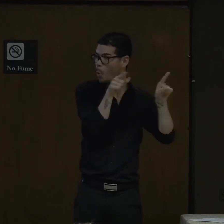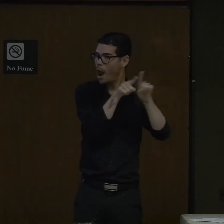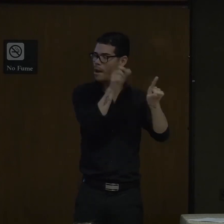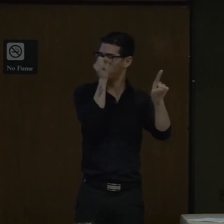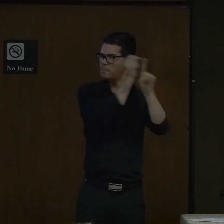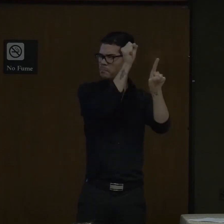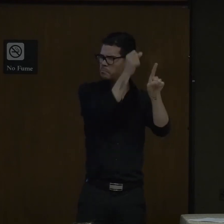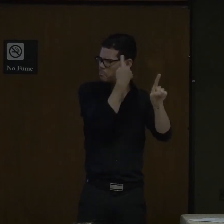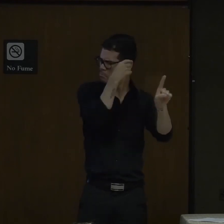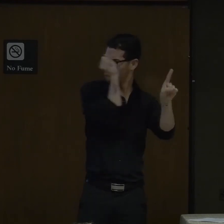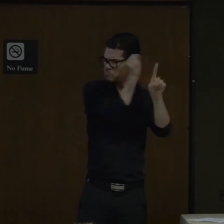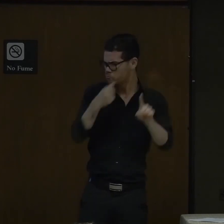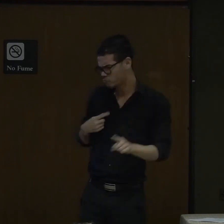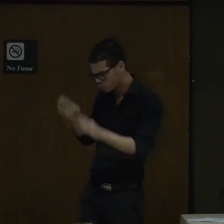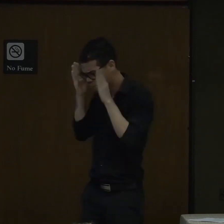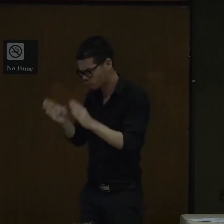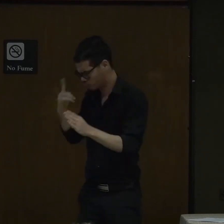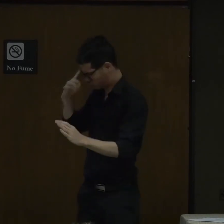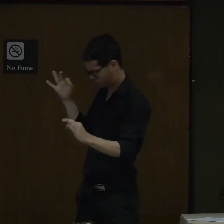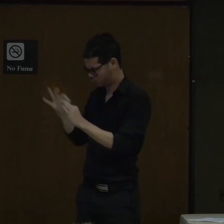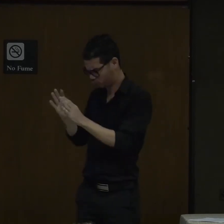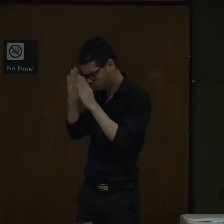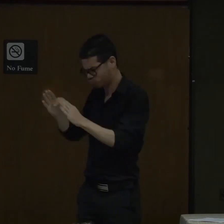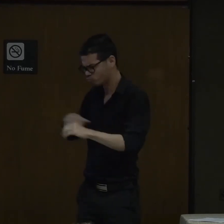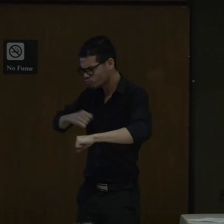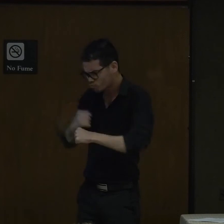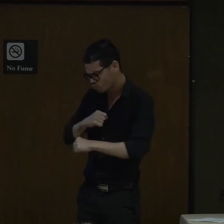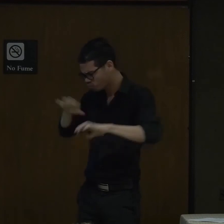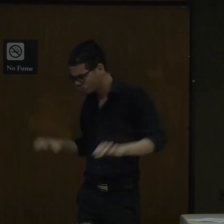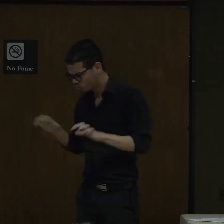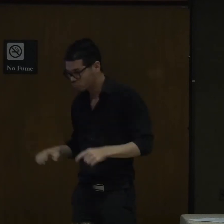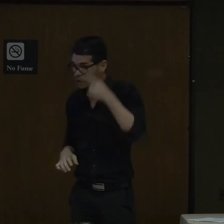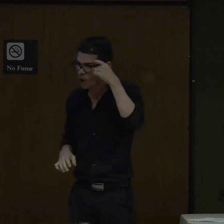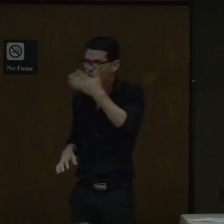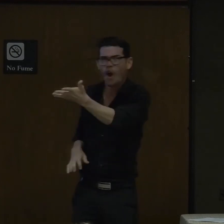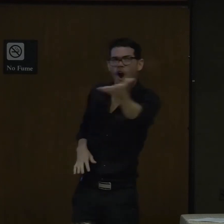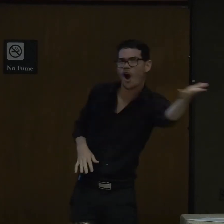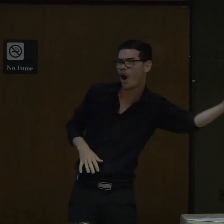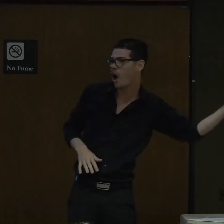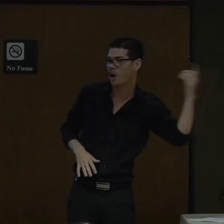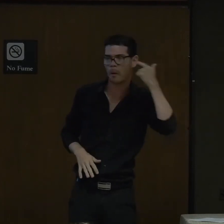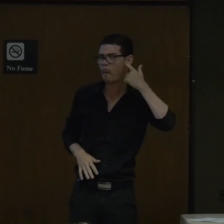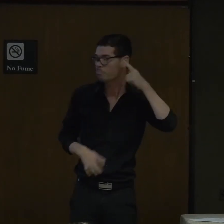realizando en ese momento. Es decir, son más capaces de suprimir información que no viene a cuento en ese